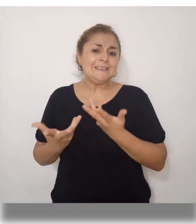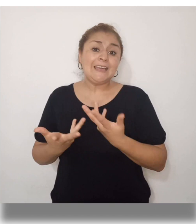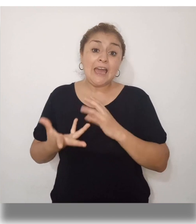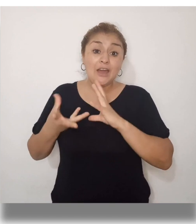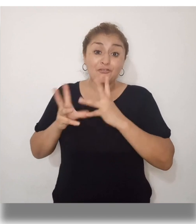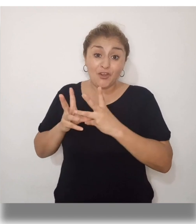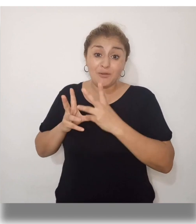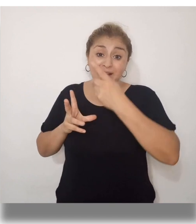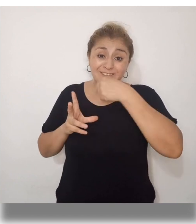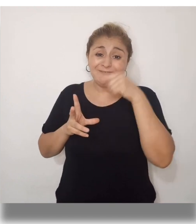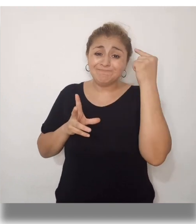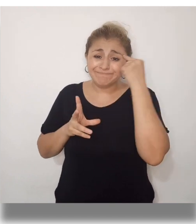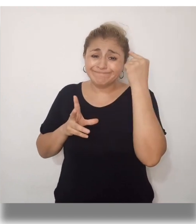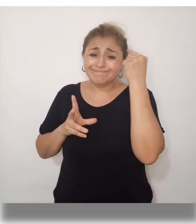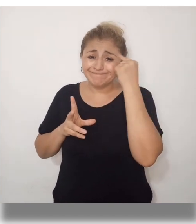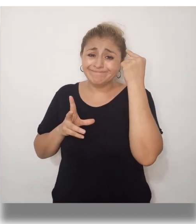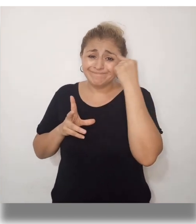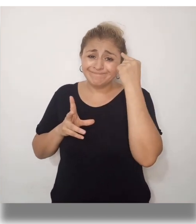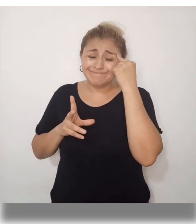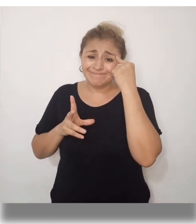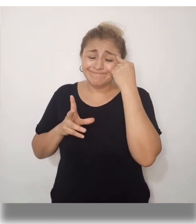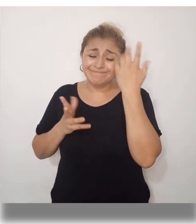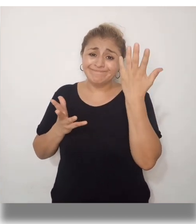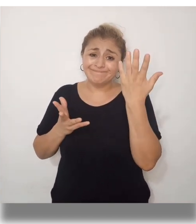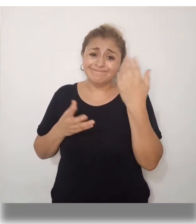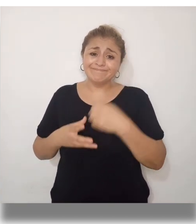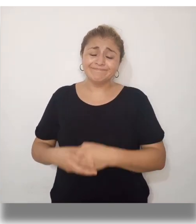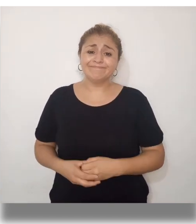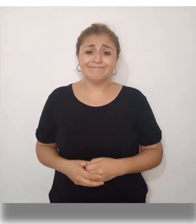otro mal pandémico la depresión